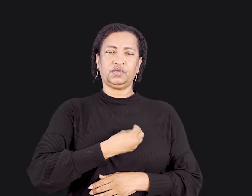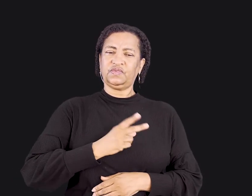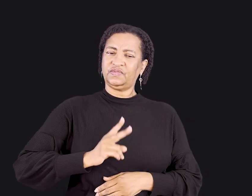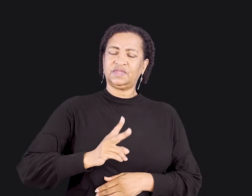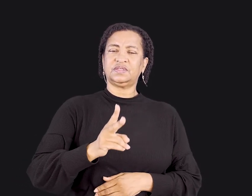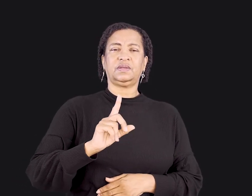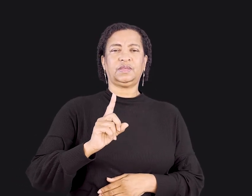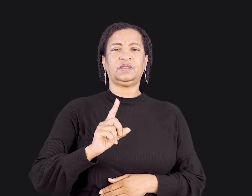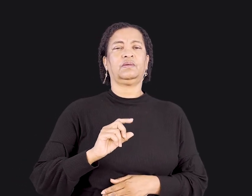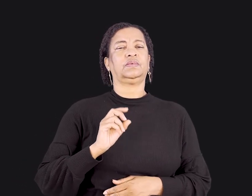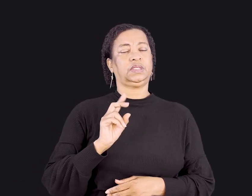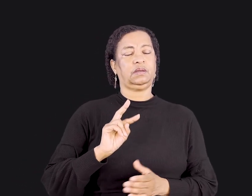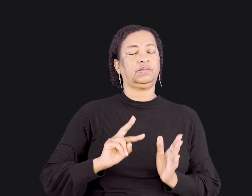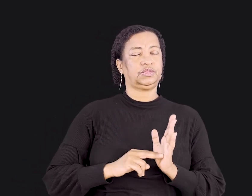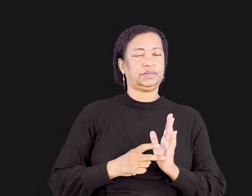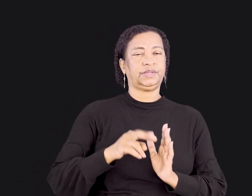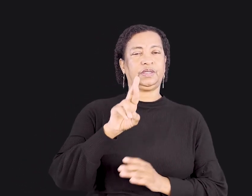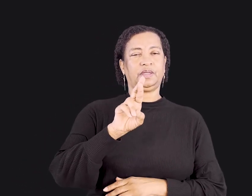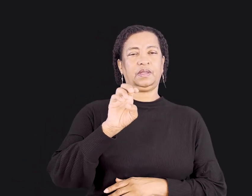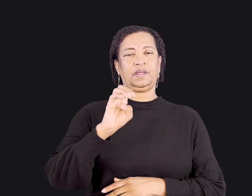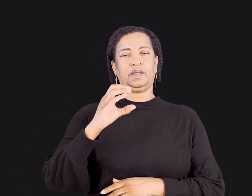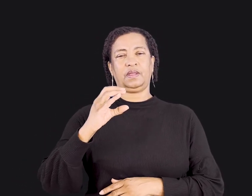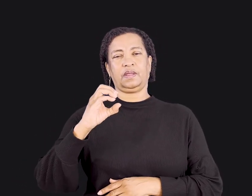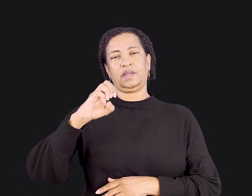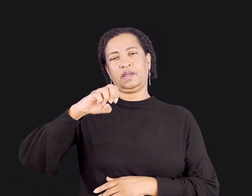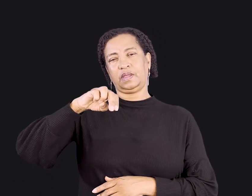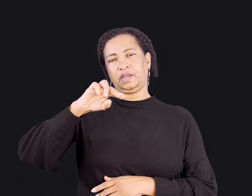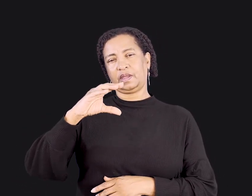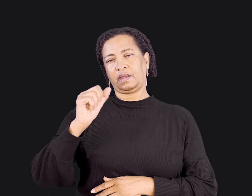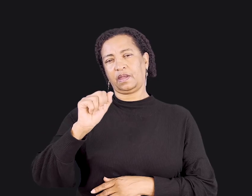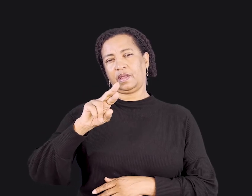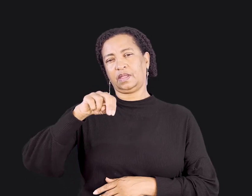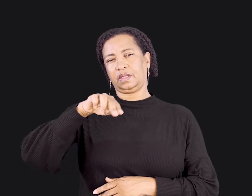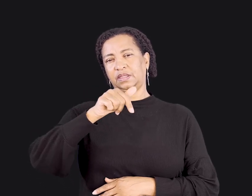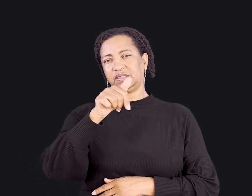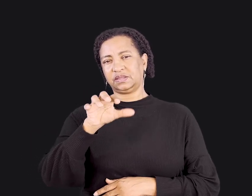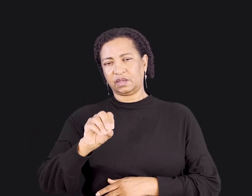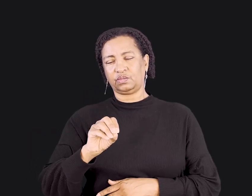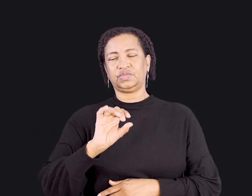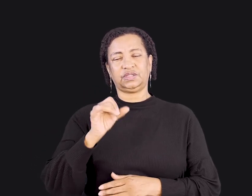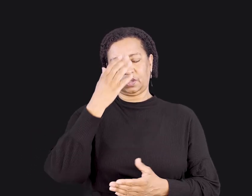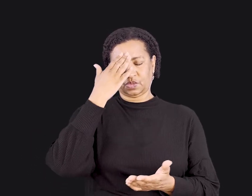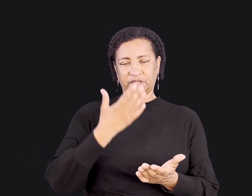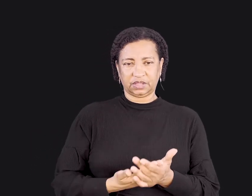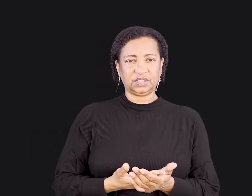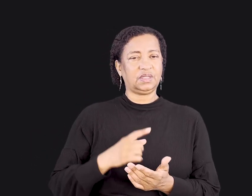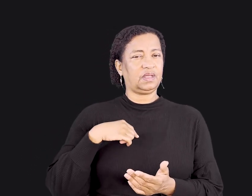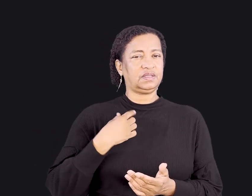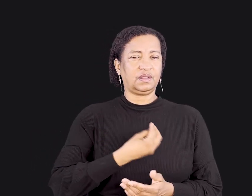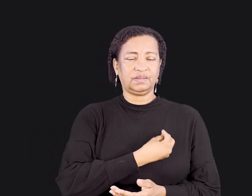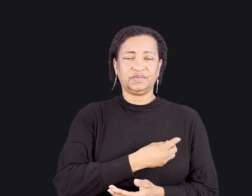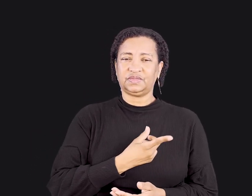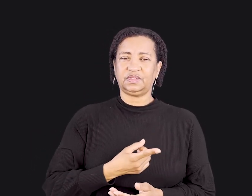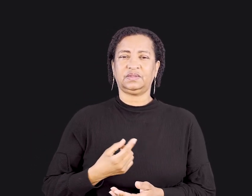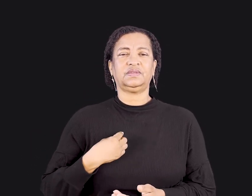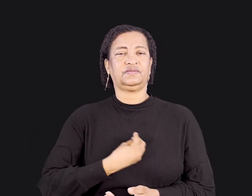implicaria em reencarnação. Se eu cresce na reencarnação, creria que sempre existi, existo hoje e sempre